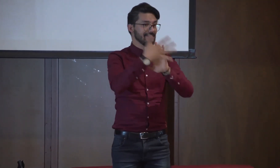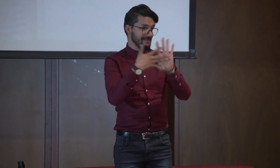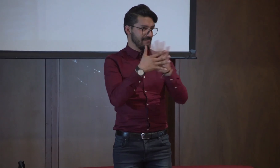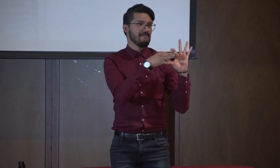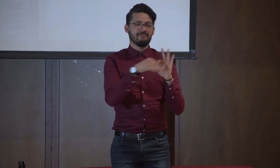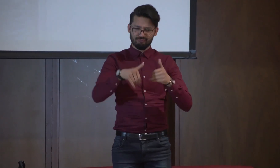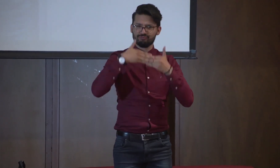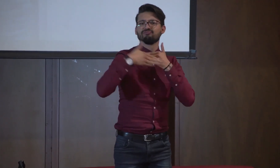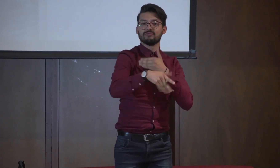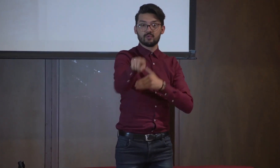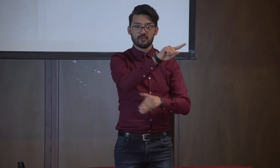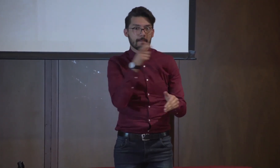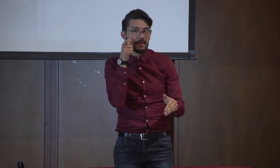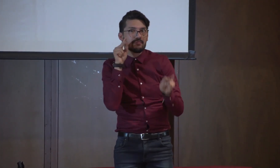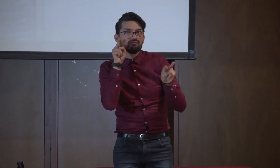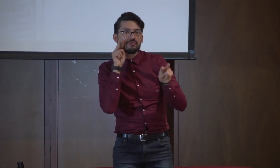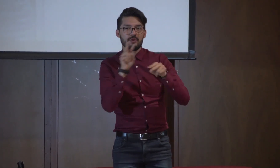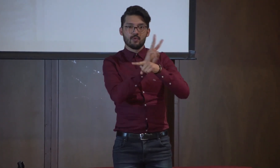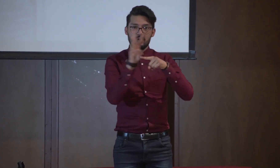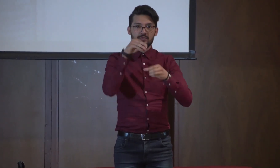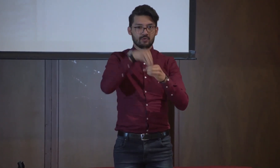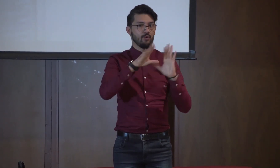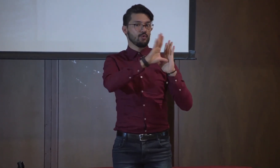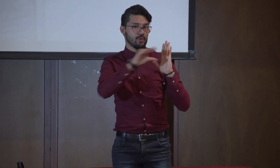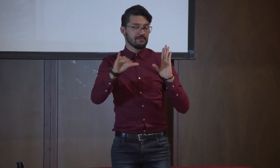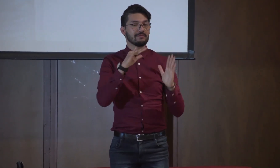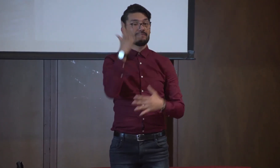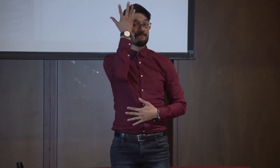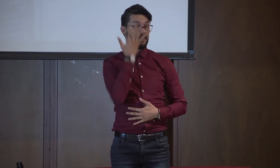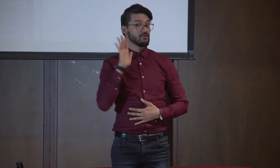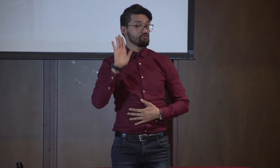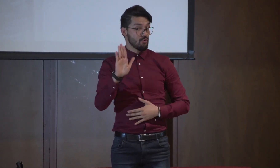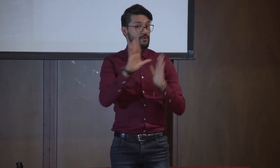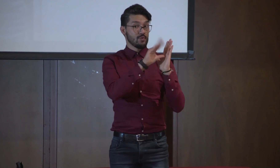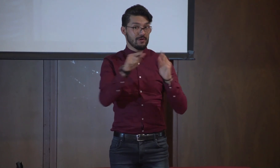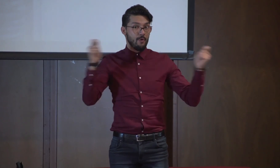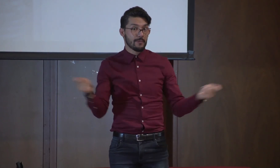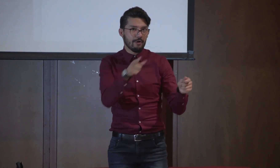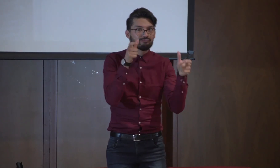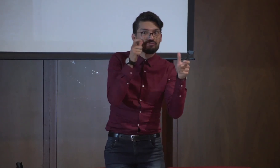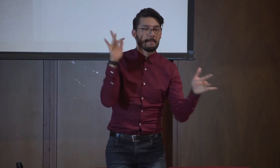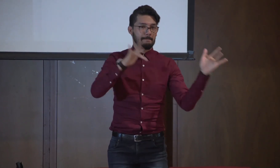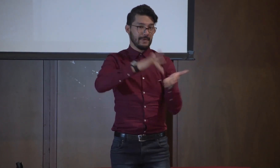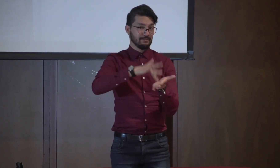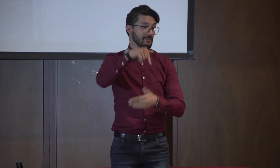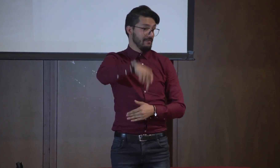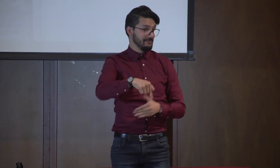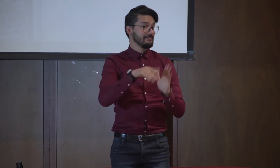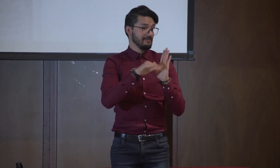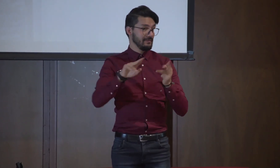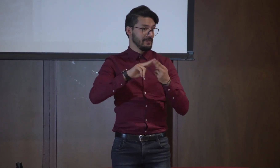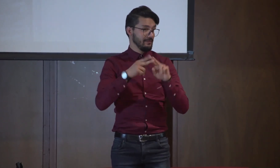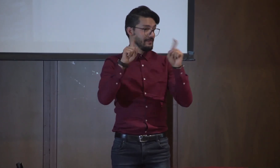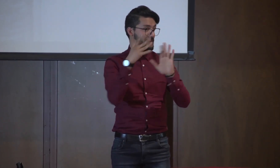campañas, talleres y eventos en relación a esto, y conversatorios donde se socializará esta herramienta para que ustedes